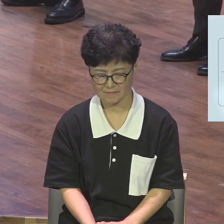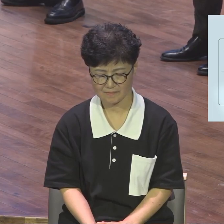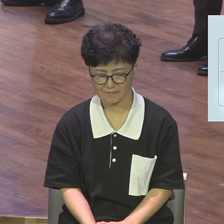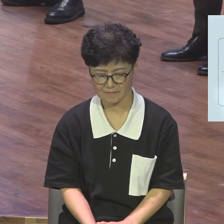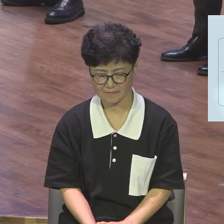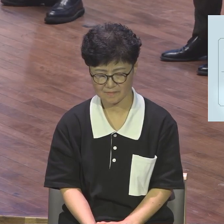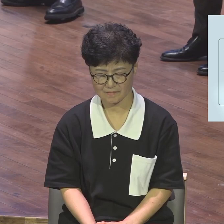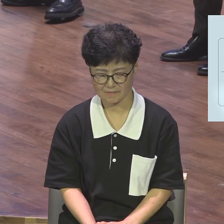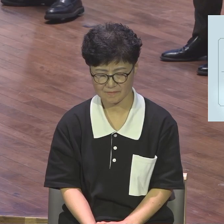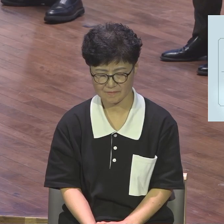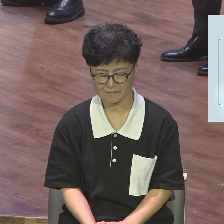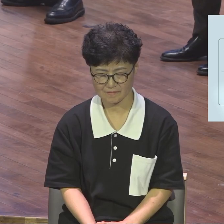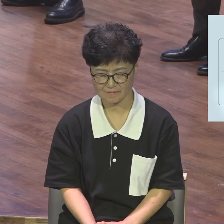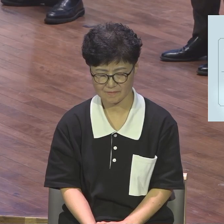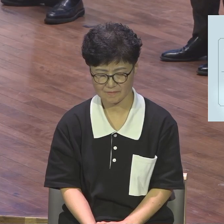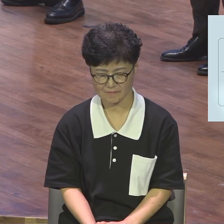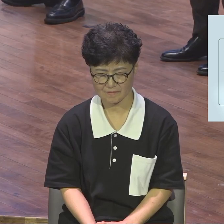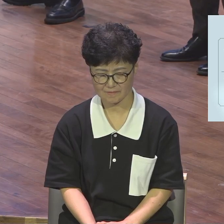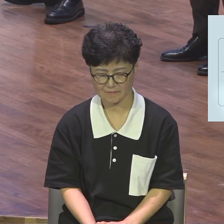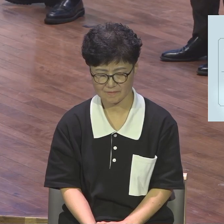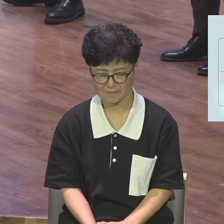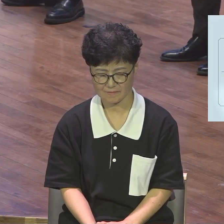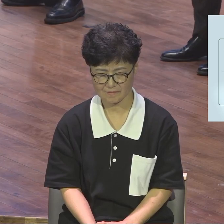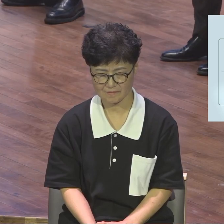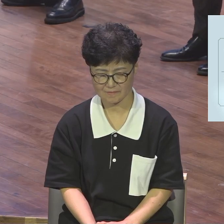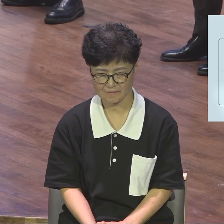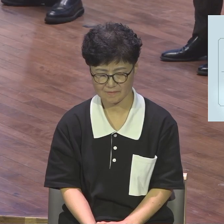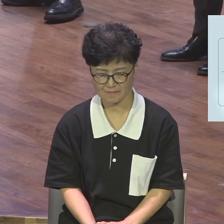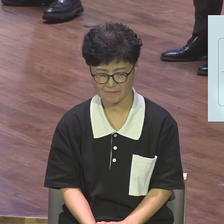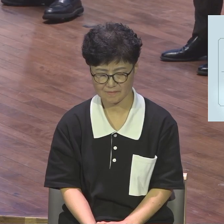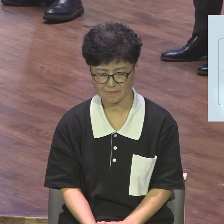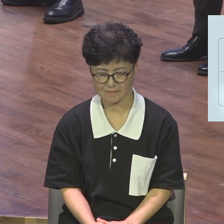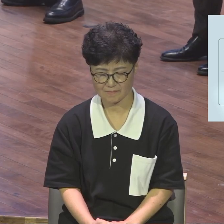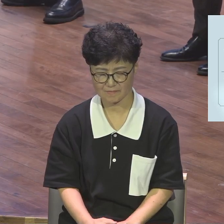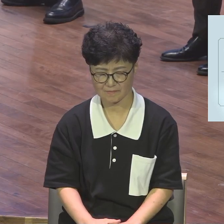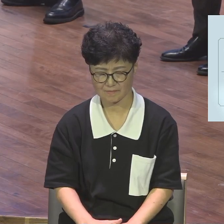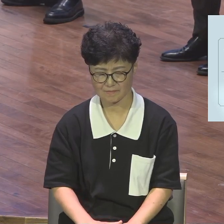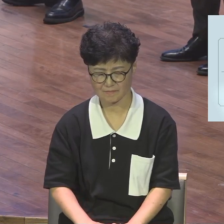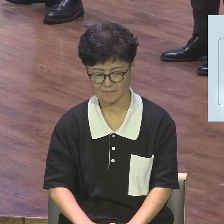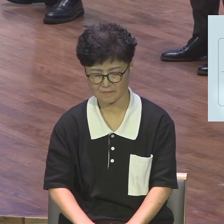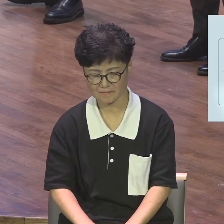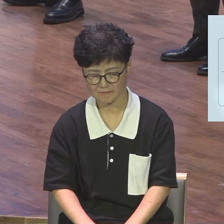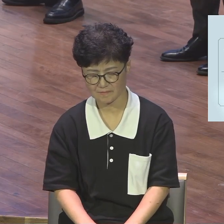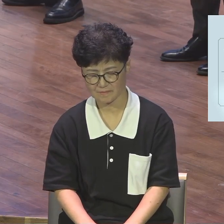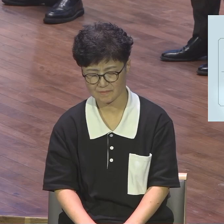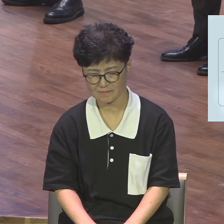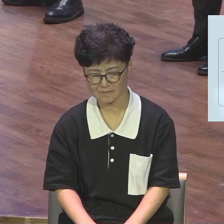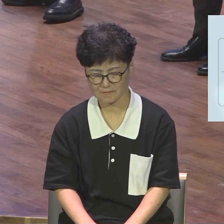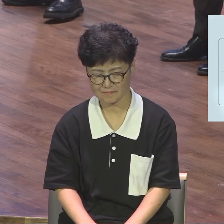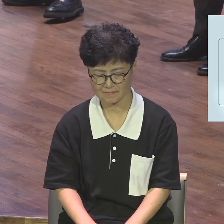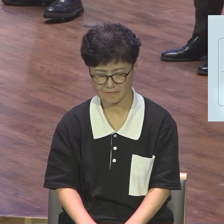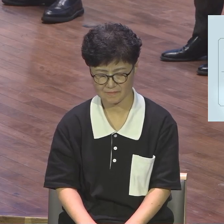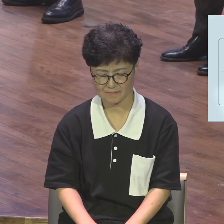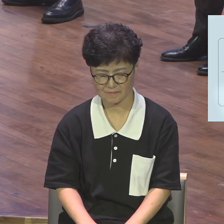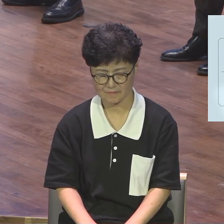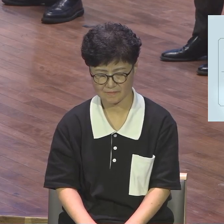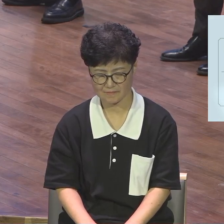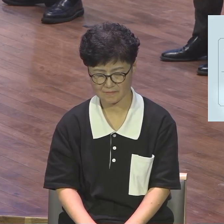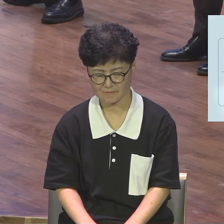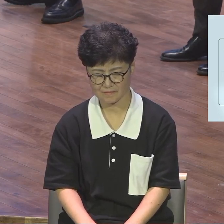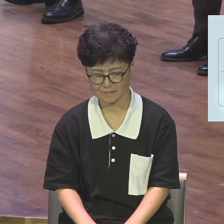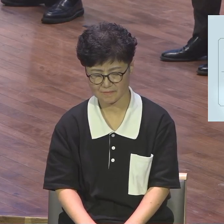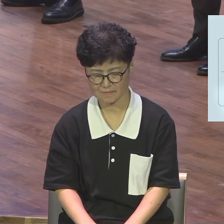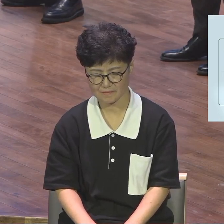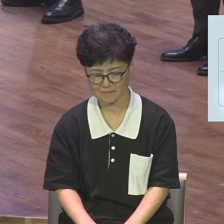위해서 인자들이 일어나게 하시고 성도들이 나그나 이상치이 아니라 정말 탈출인 이상치를 품고 함께 원주일을 일어나갈 수